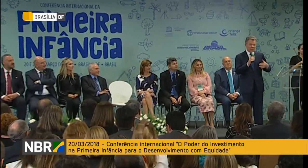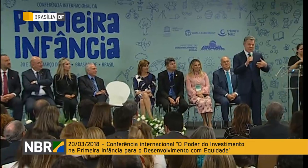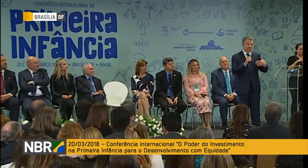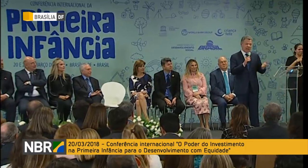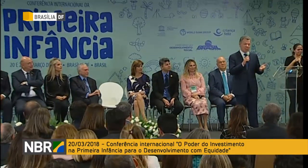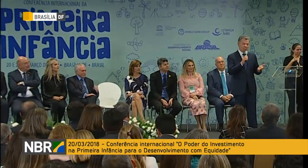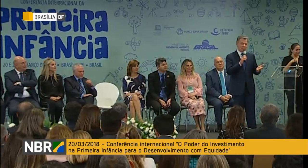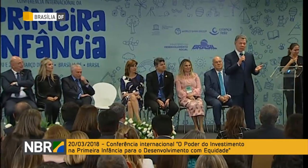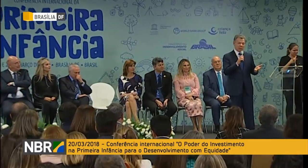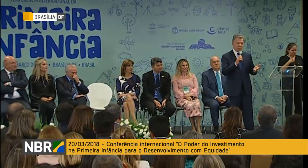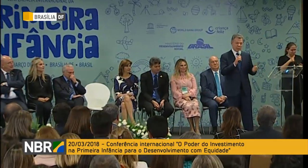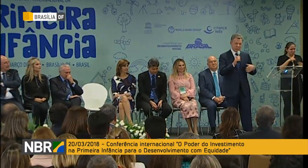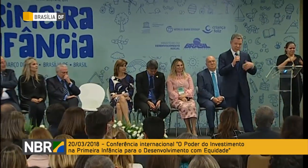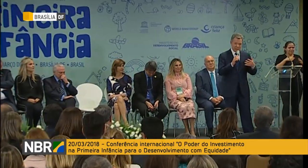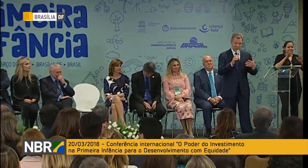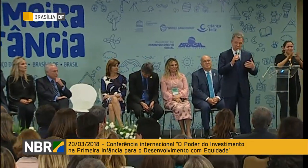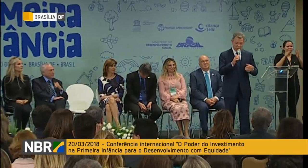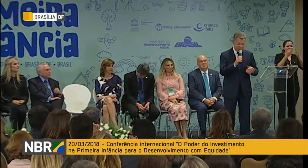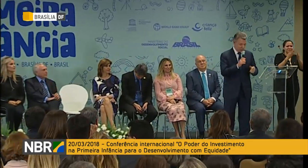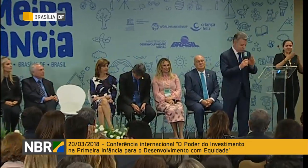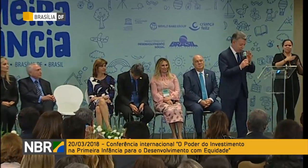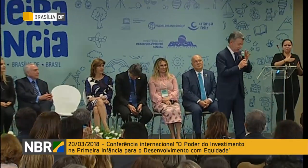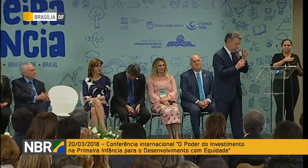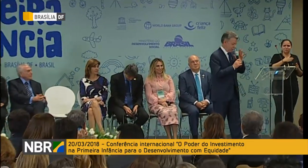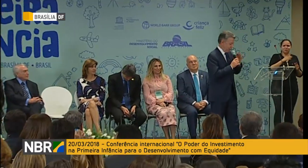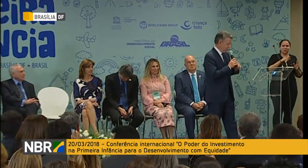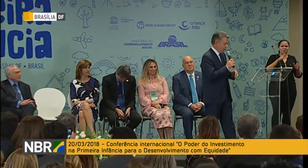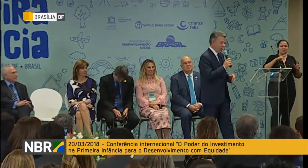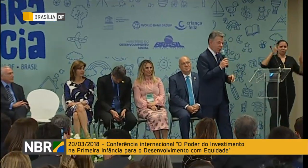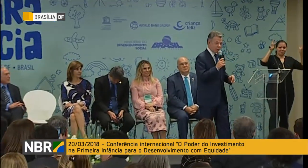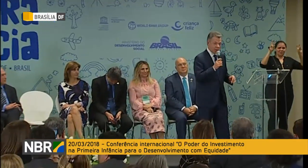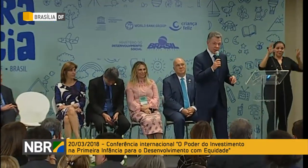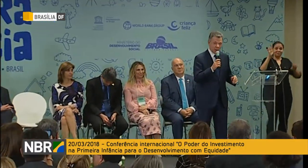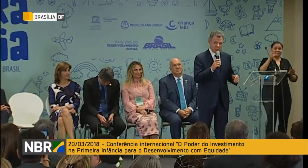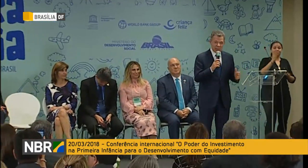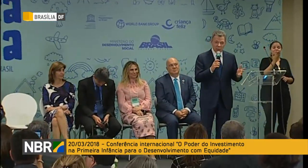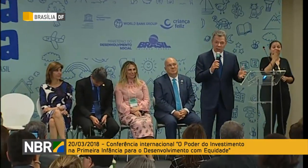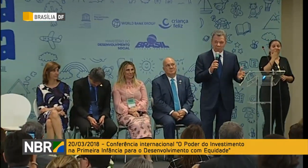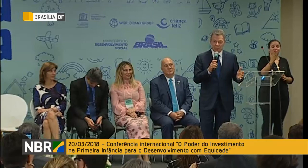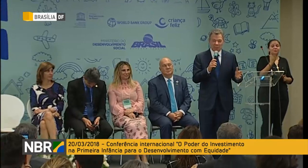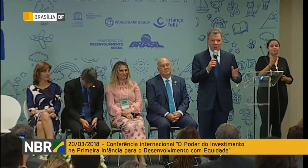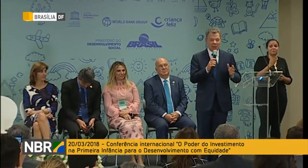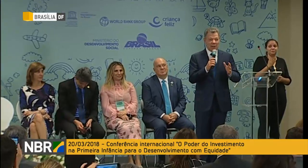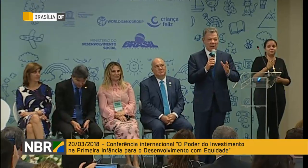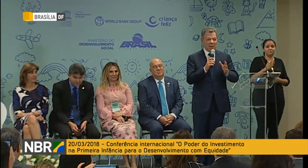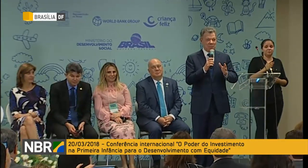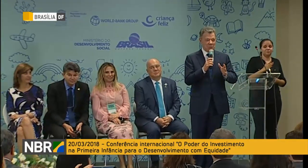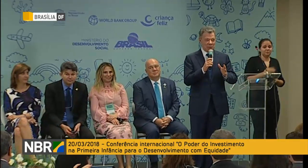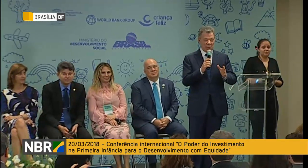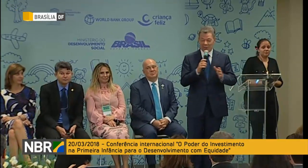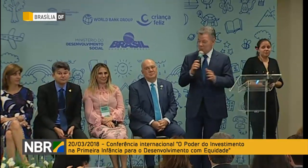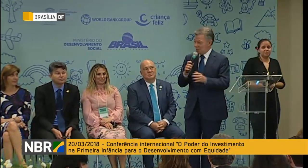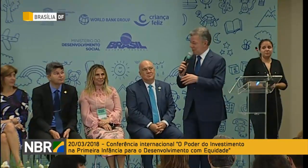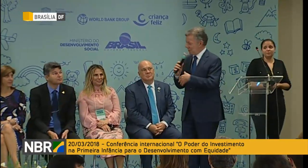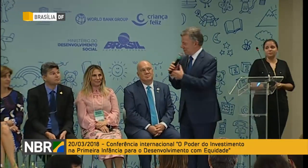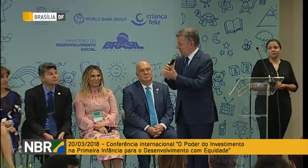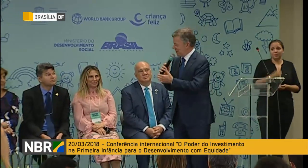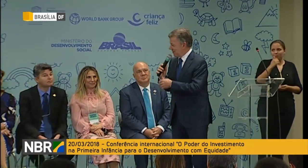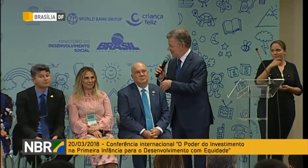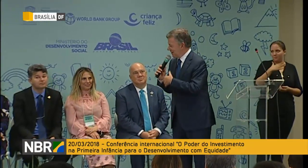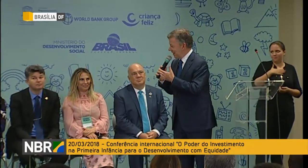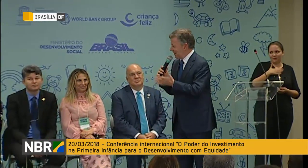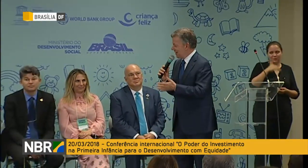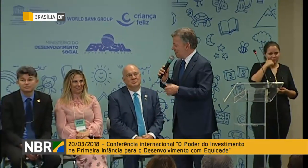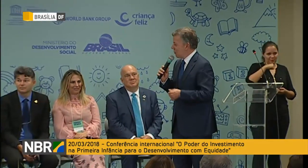É um tema que está muito próximo do meu coração, justamente pelo fato de ser um tema bem familiar. A